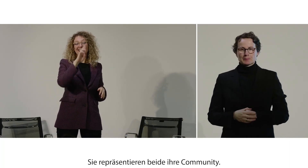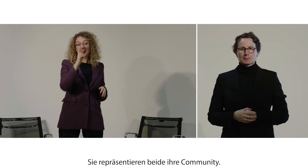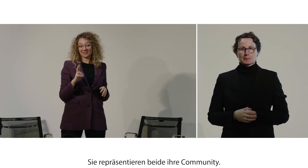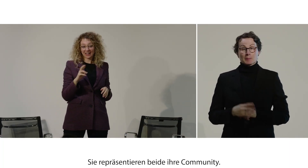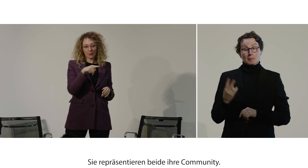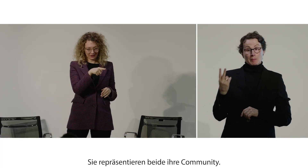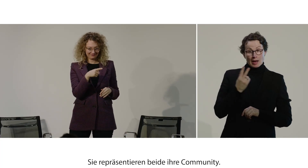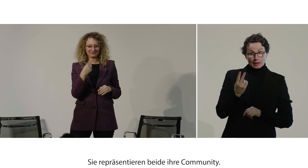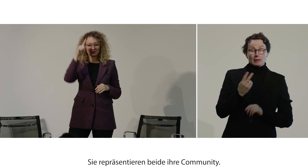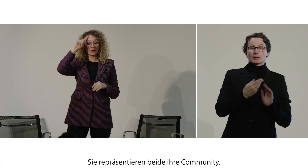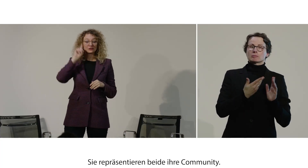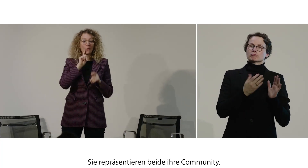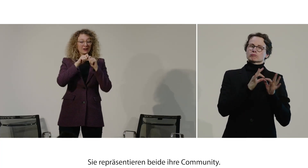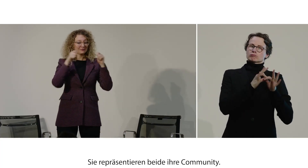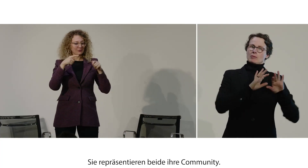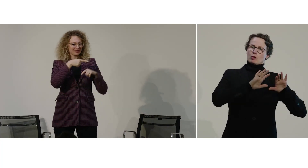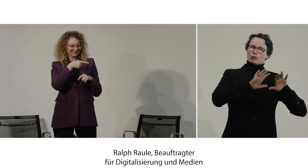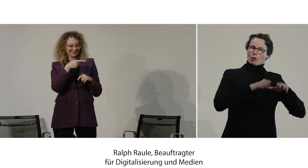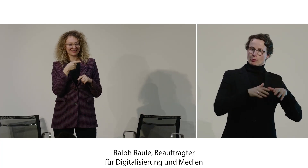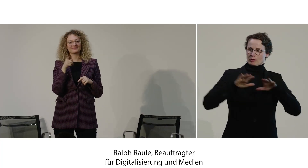repräsentieren beide Ihre Community.